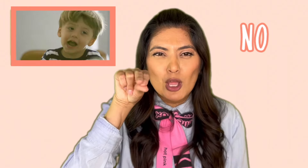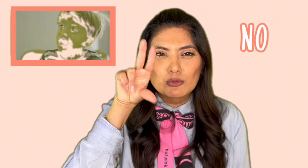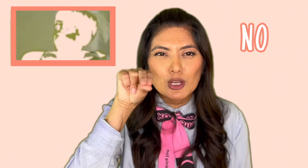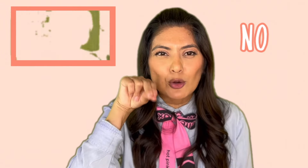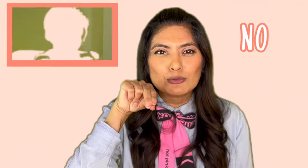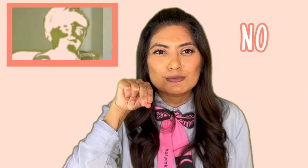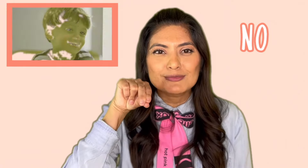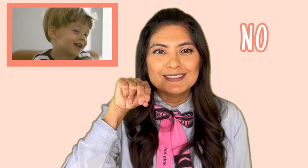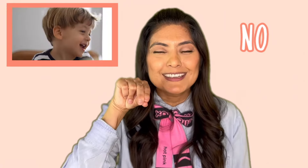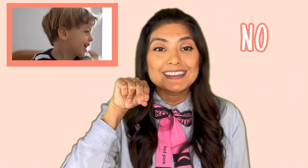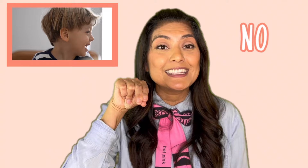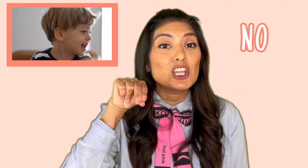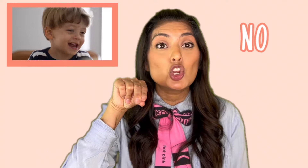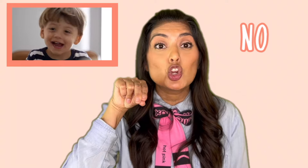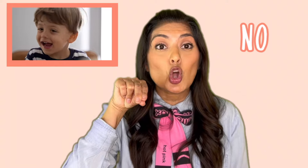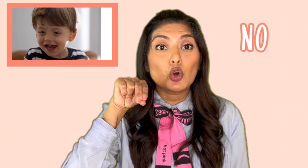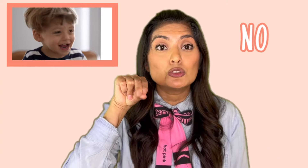No. Di